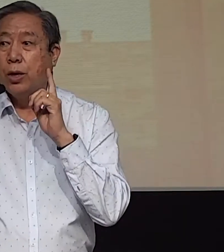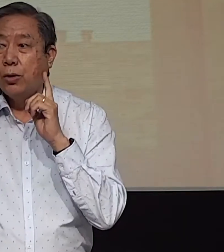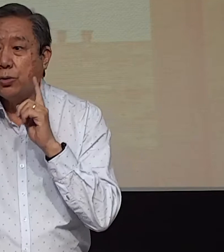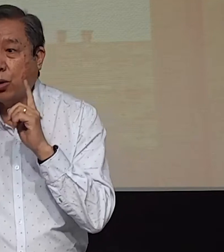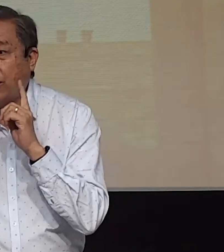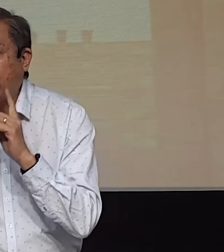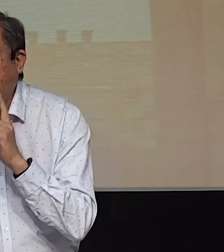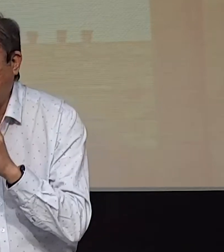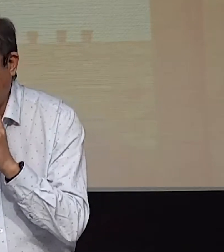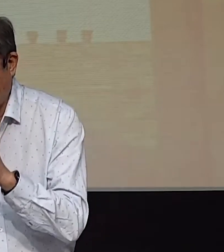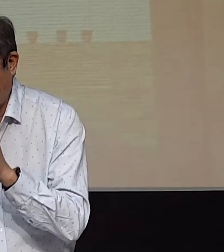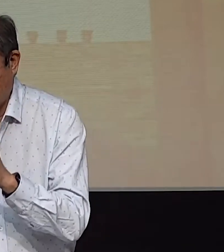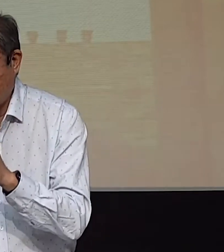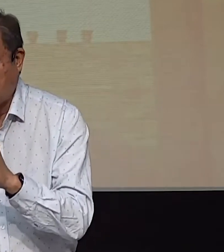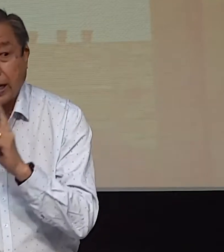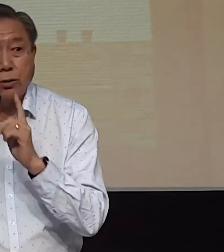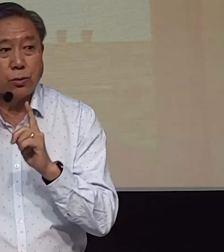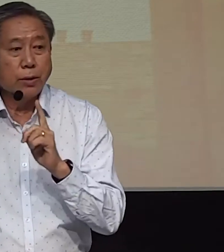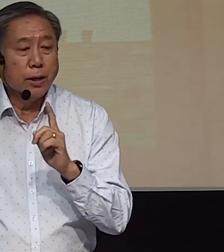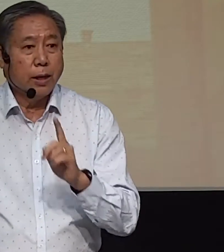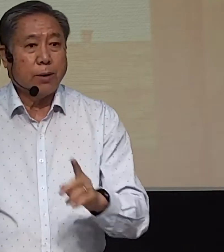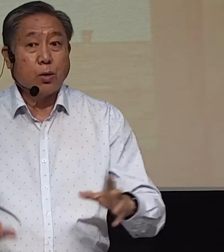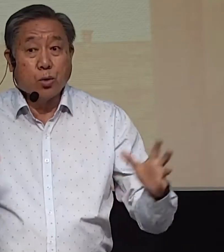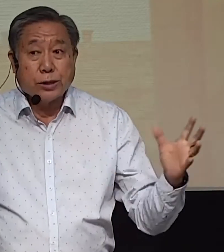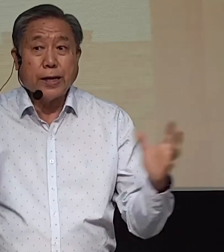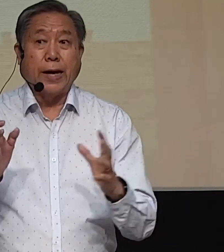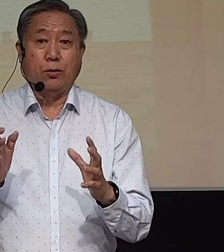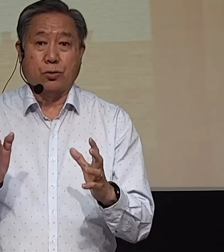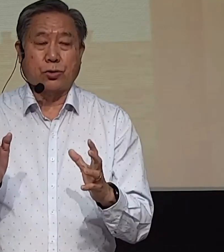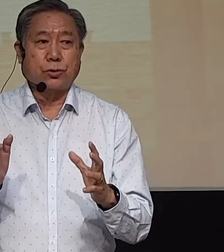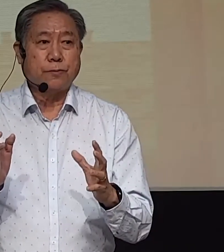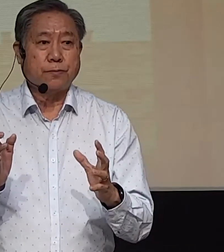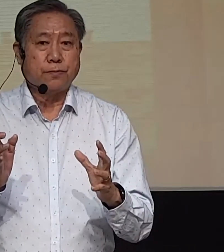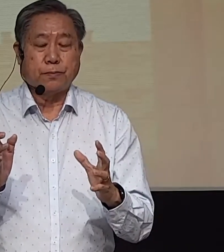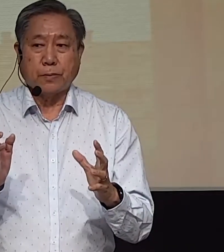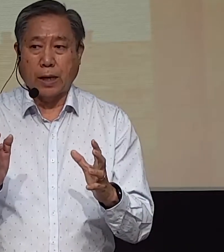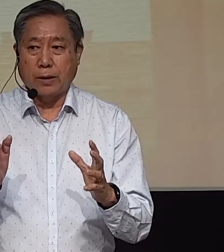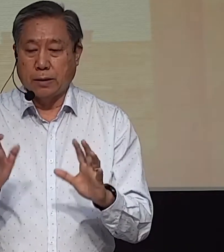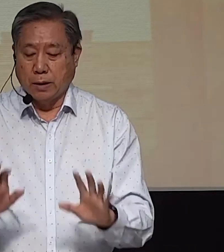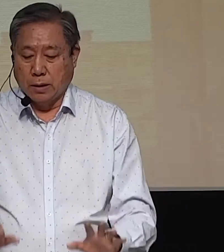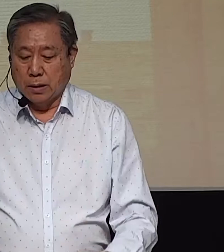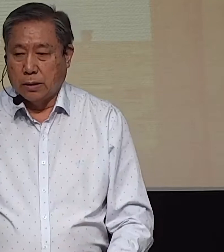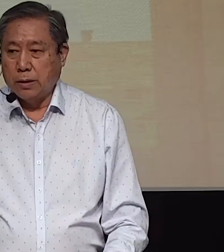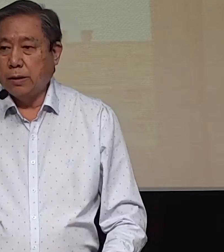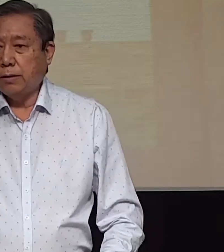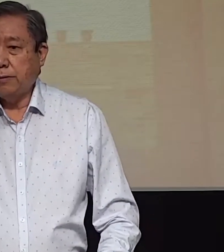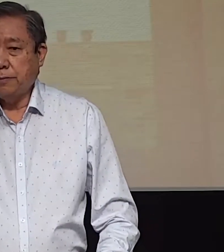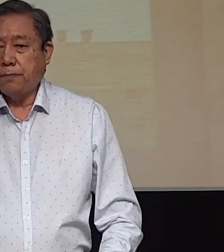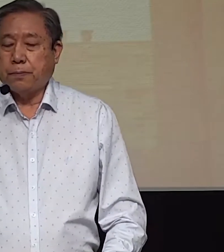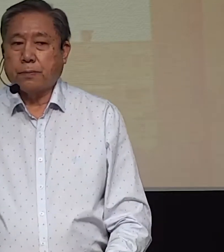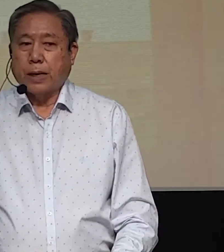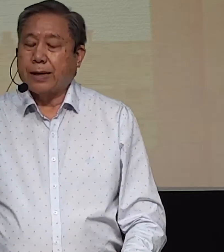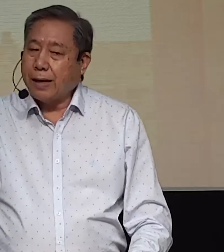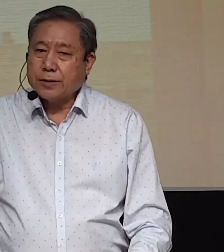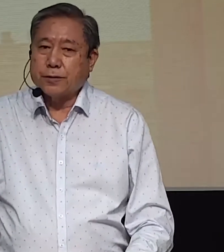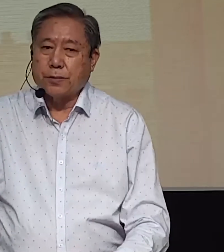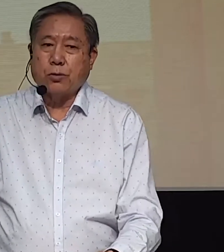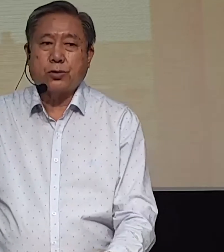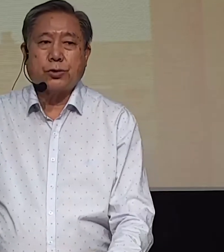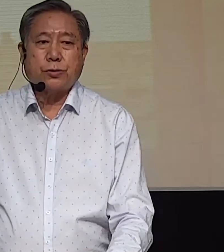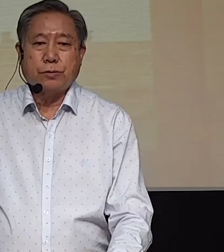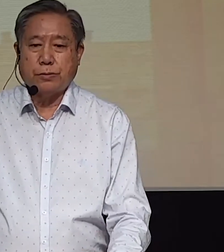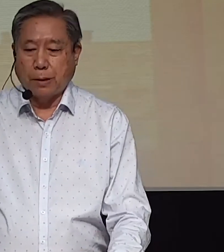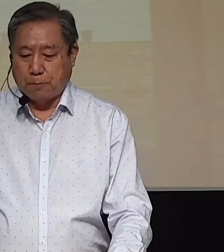evangelho do reino. Reino. É uma luta de reinos. Tá? E graças